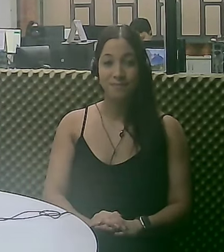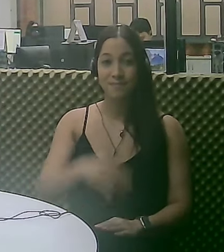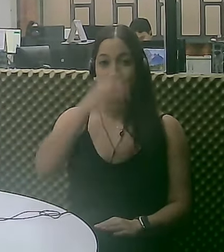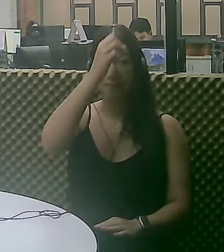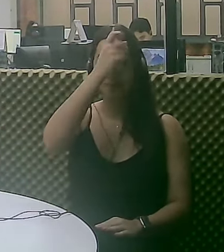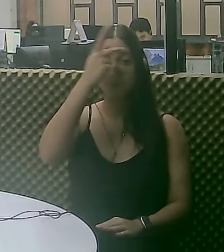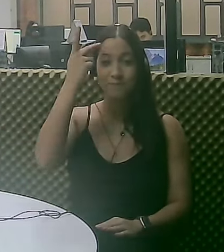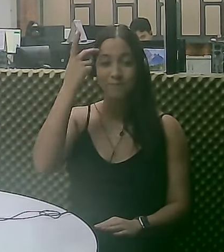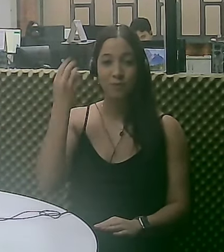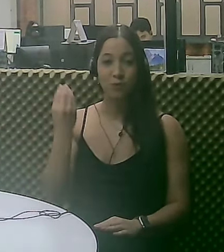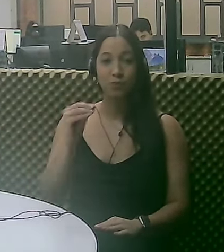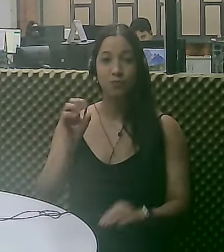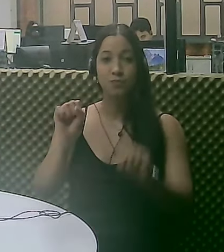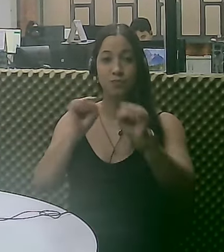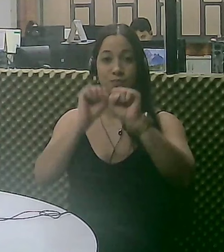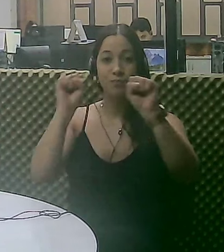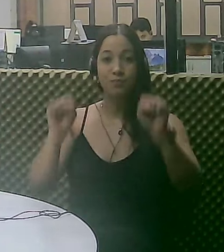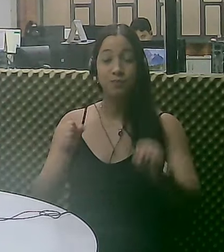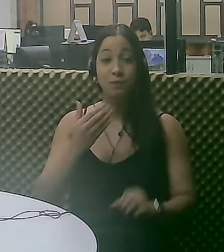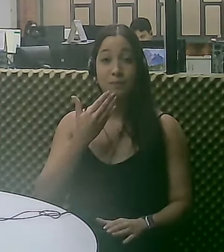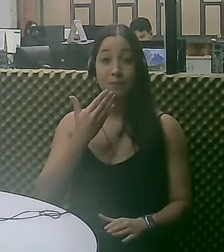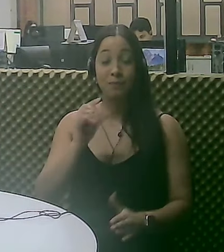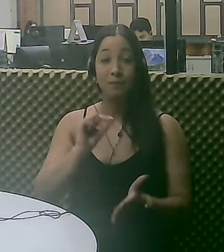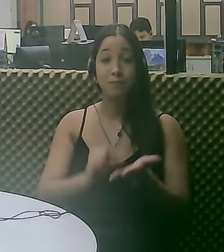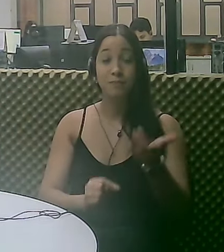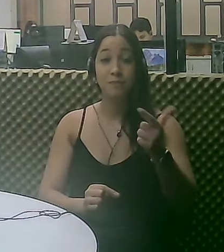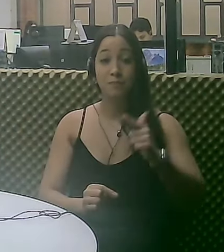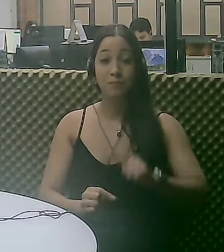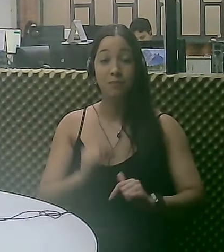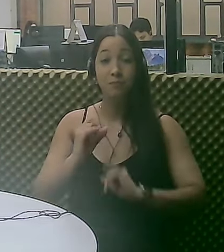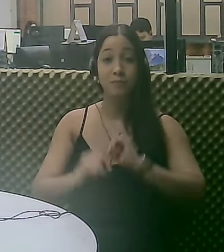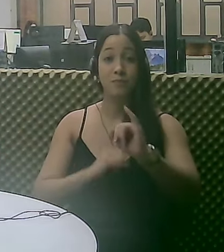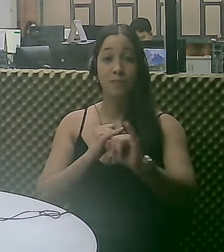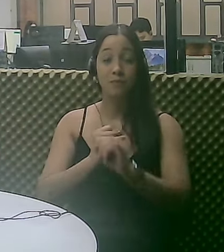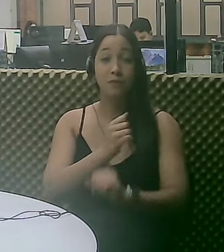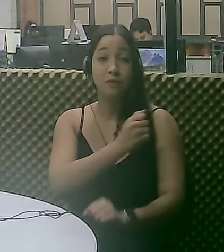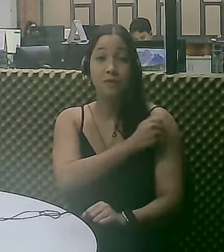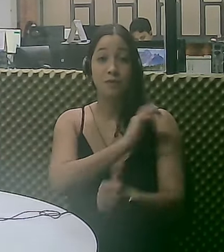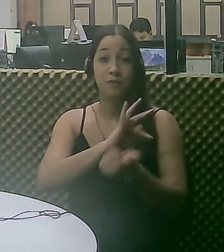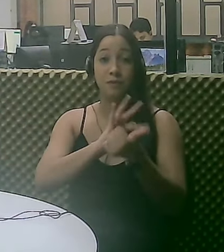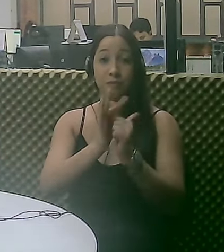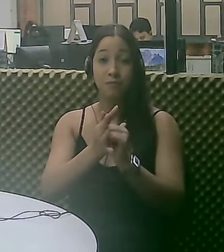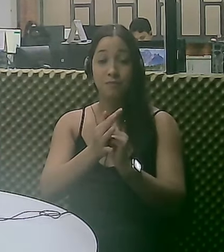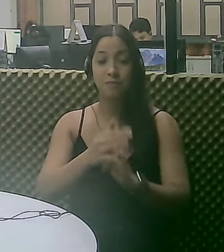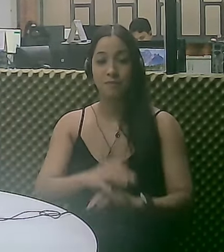Prefeitura implanta sistema de solicitação de rematrículas online para alunos da FUTEL.